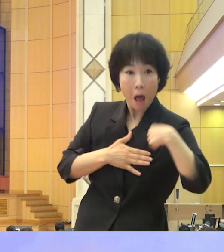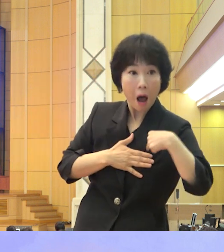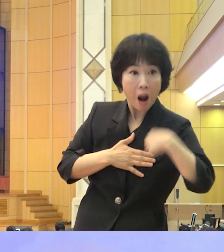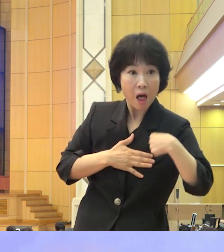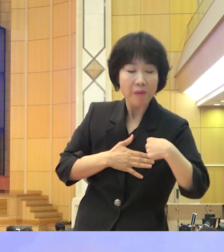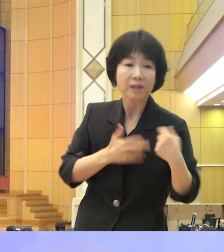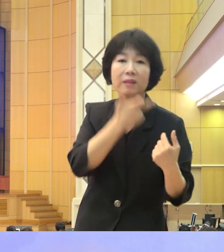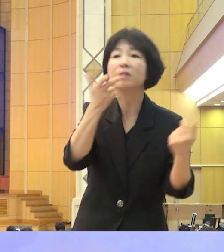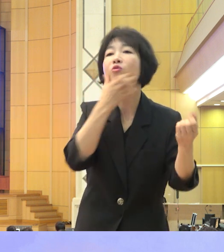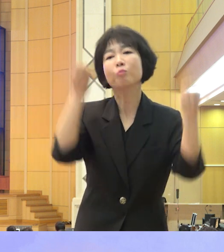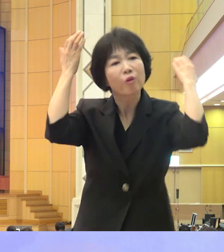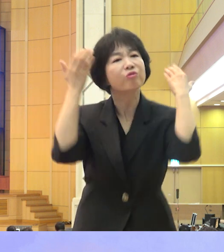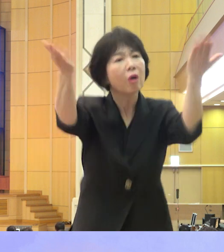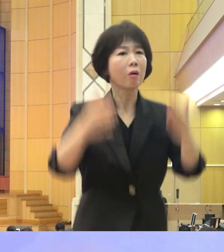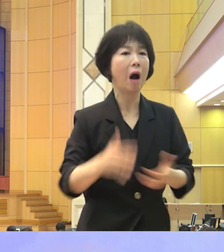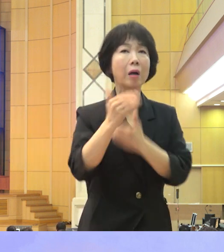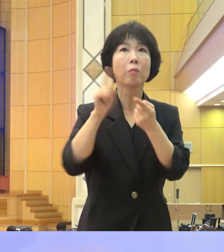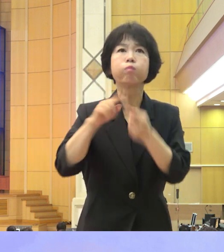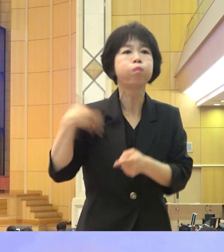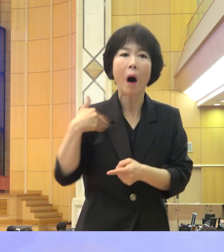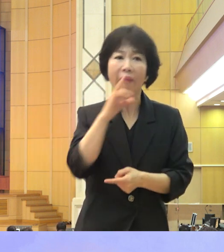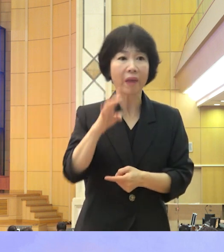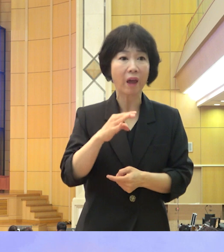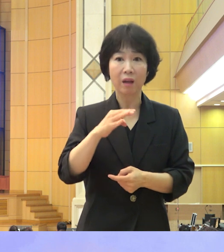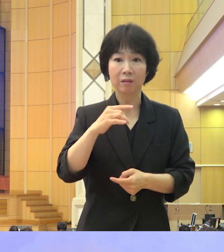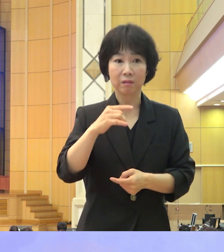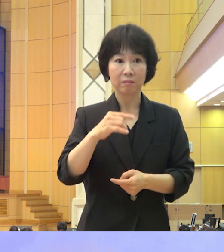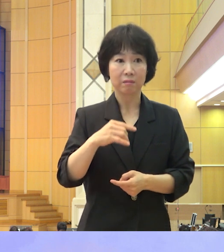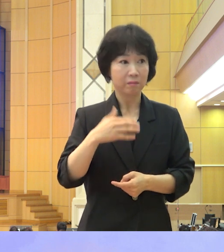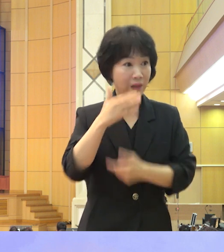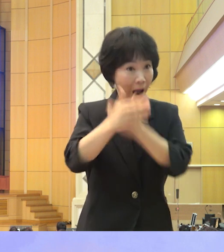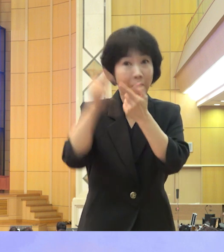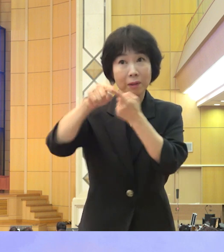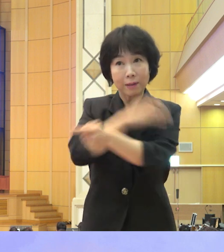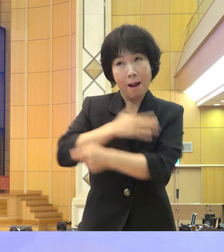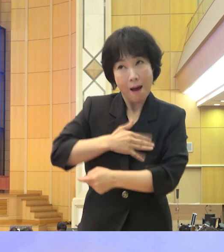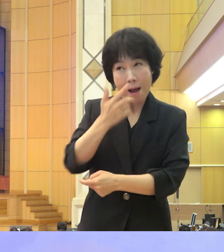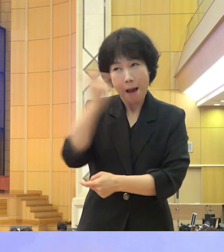역사입니다. 할렐루야. 따라합시다. 청소부만 알아도